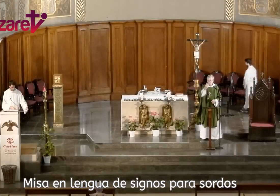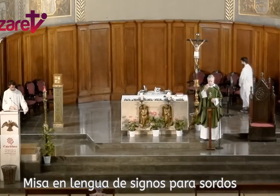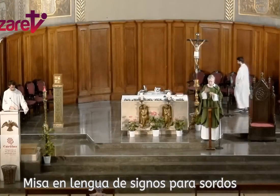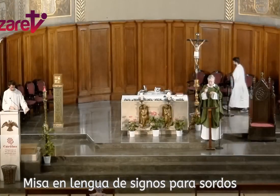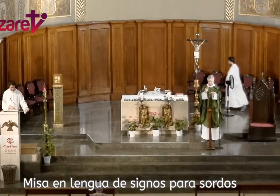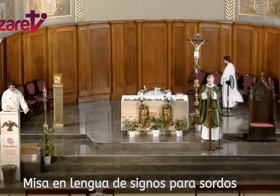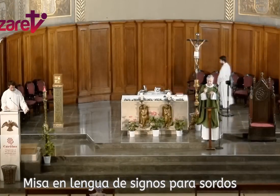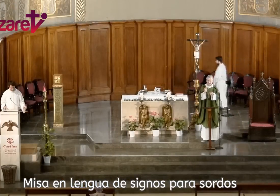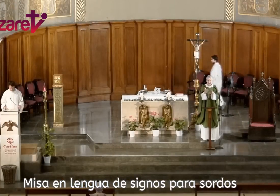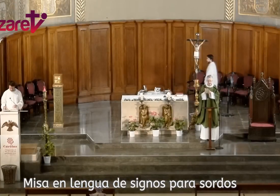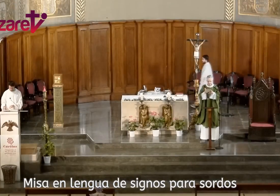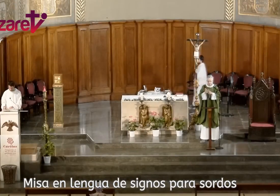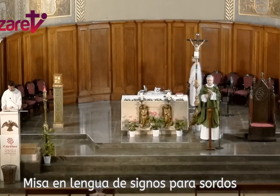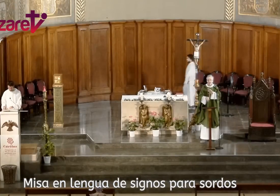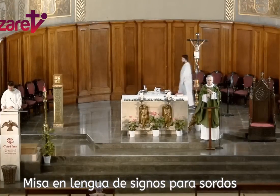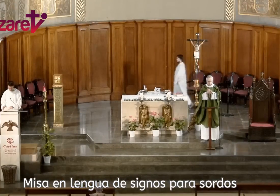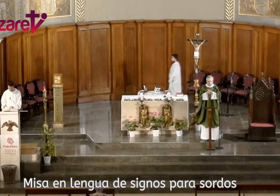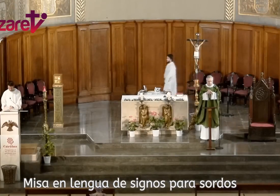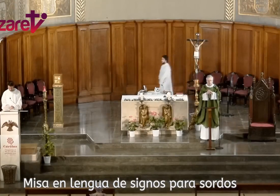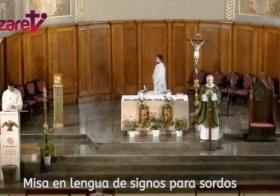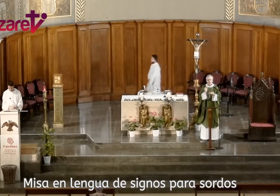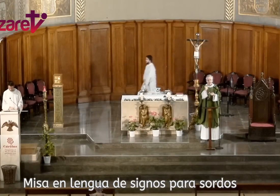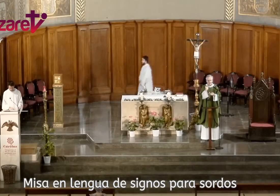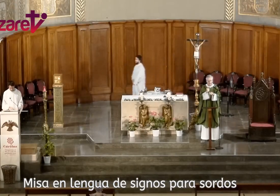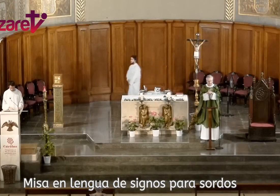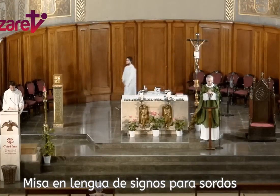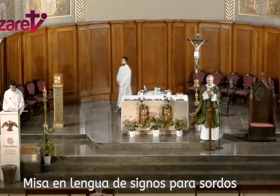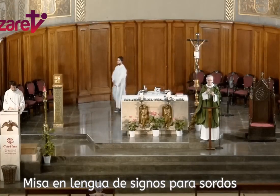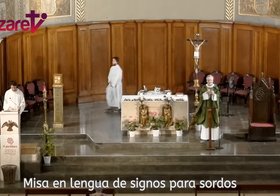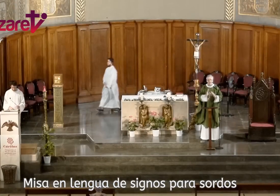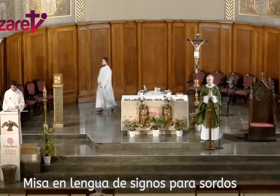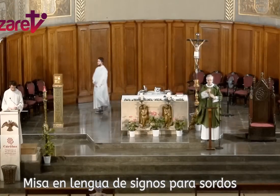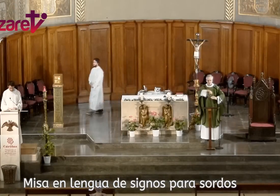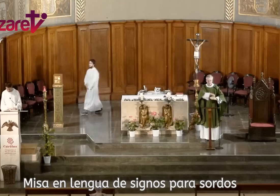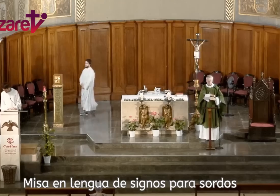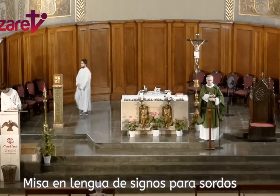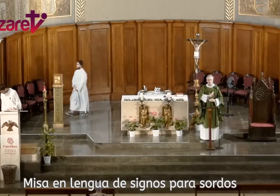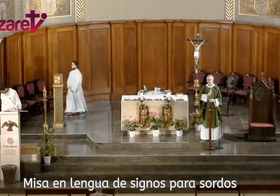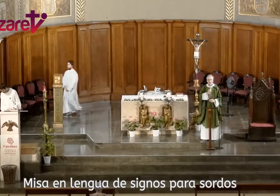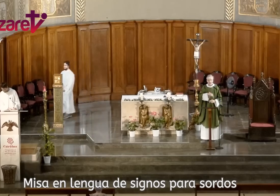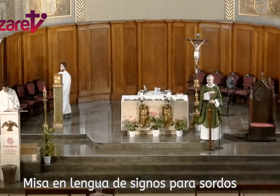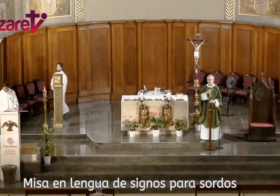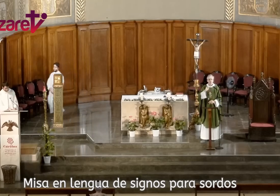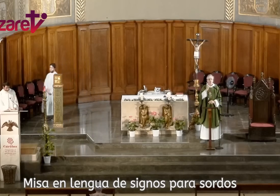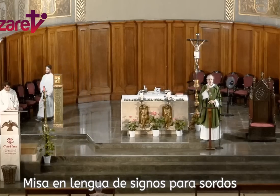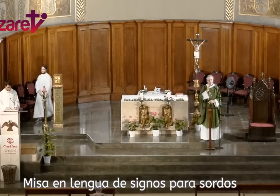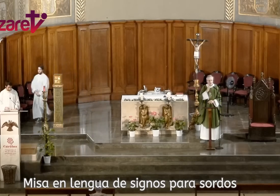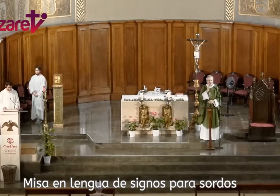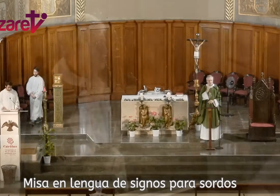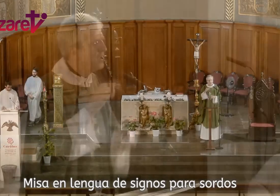Como segunda lectura, continuamos la carta del apóstol San Pablo a los romanos.